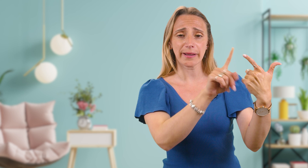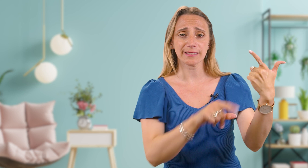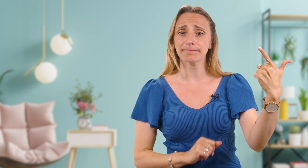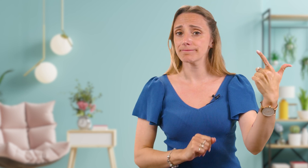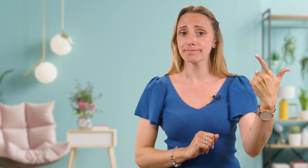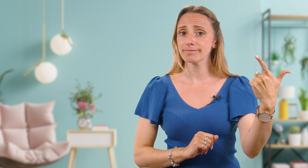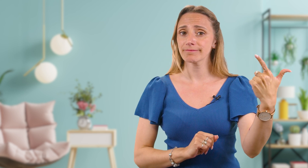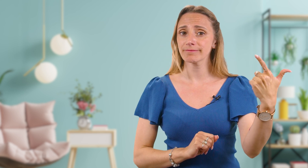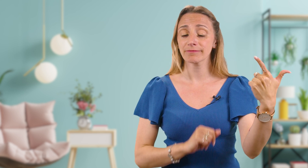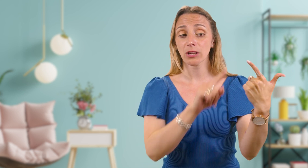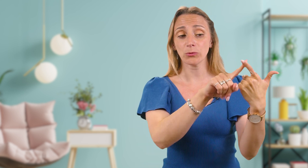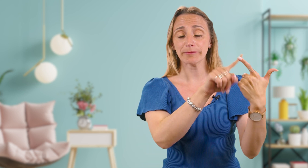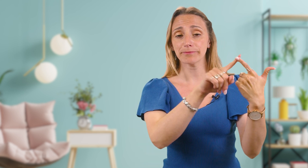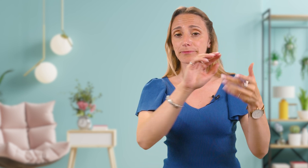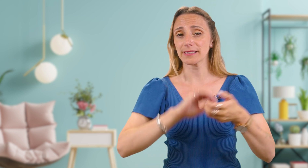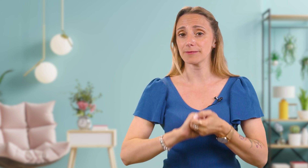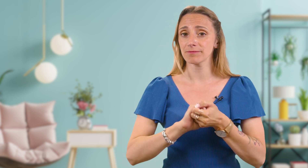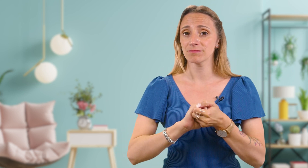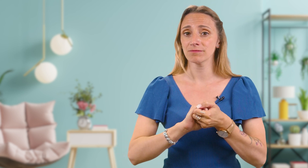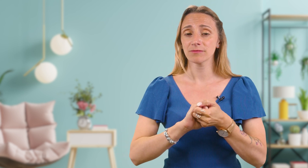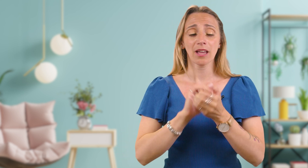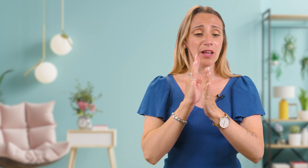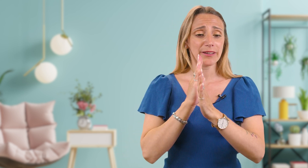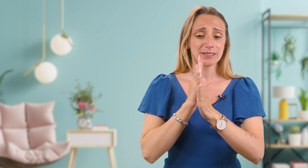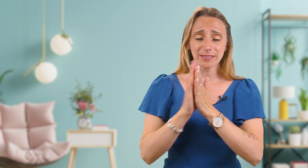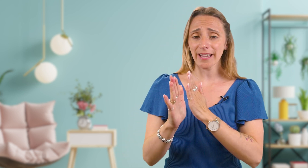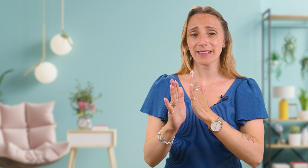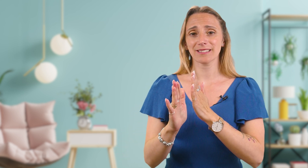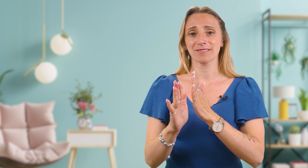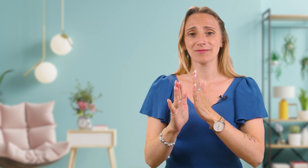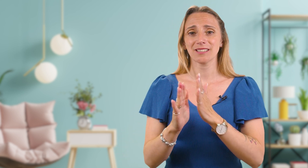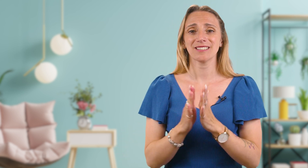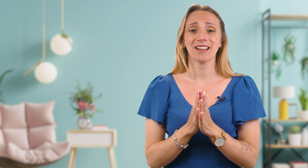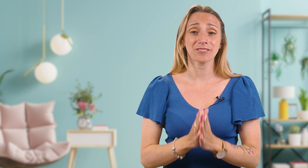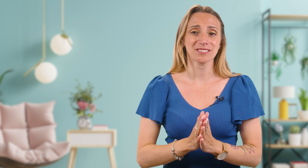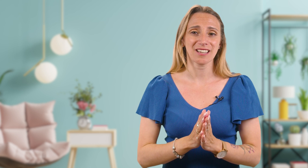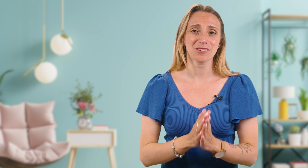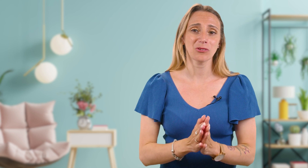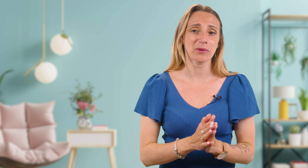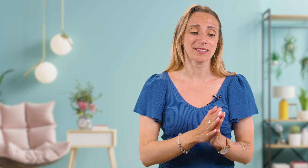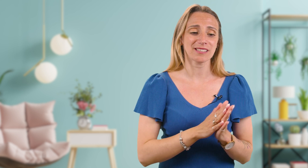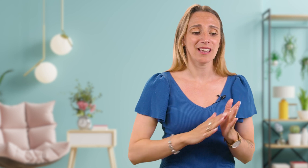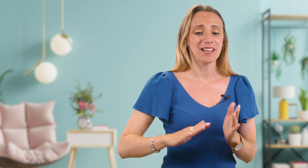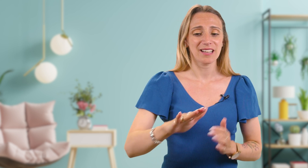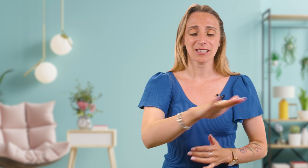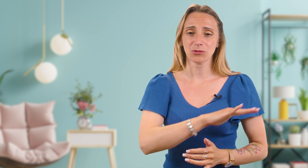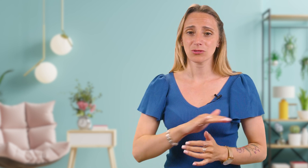pacsé. Lui, pacsé. Direct, c'est l'avantage de placer les choses